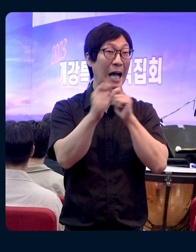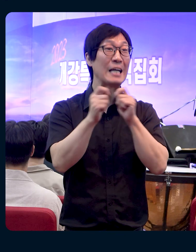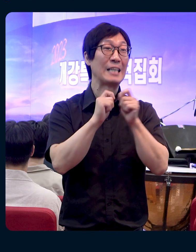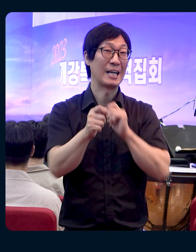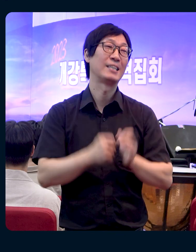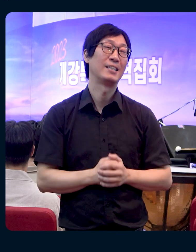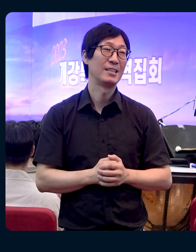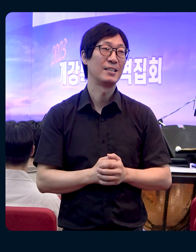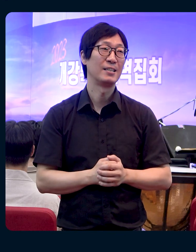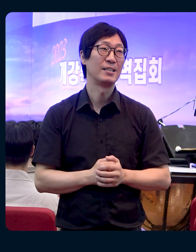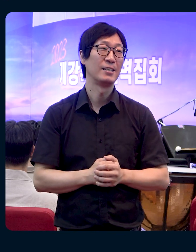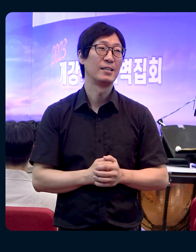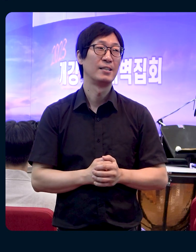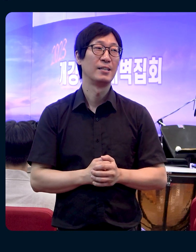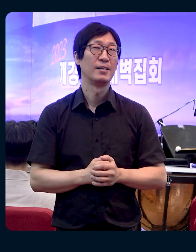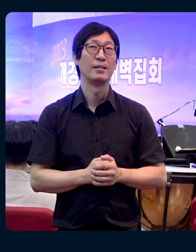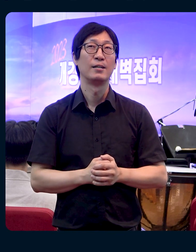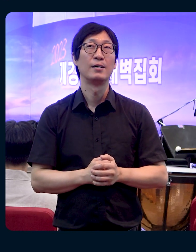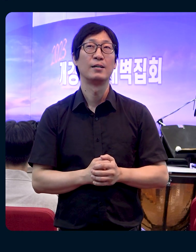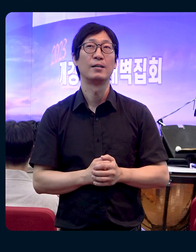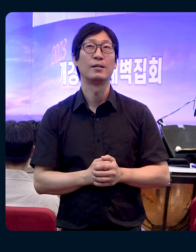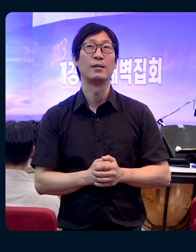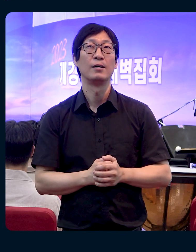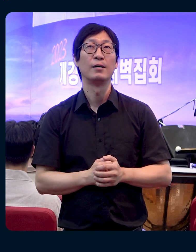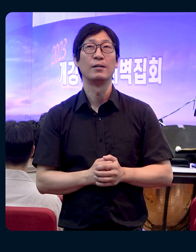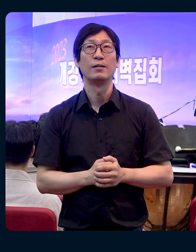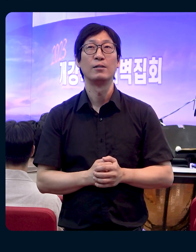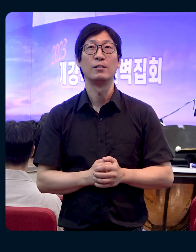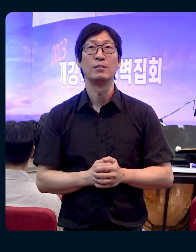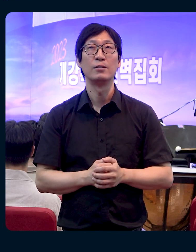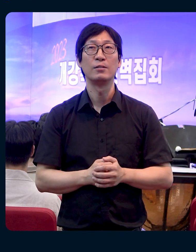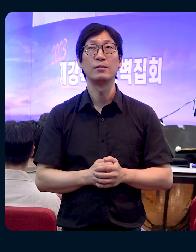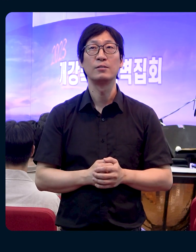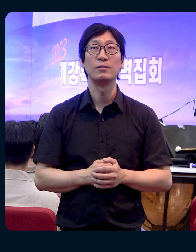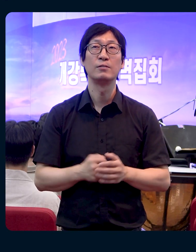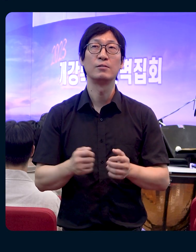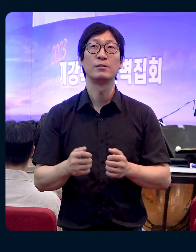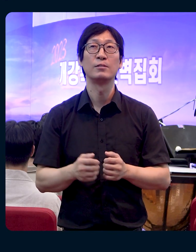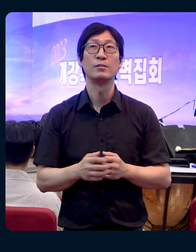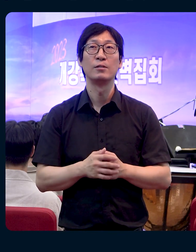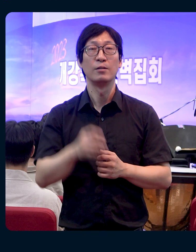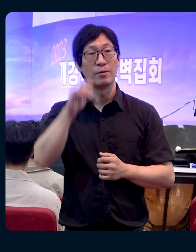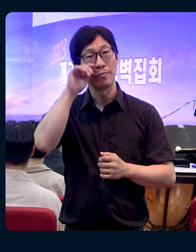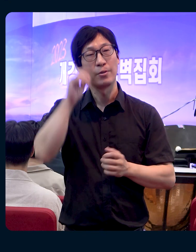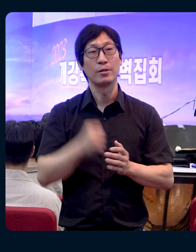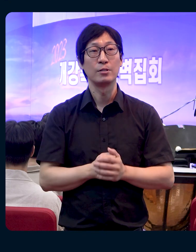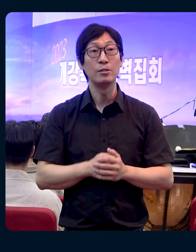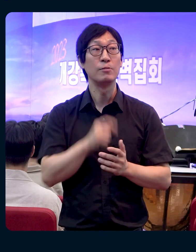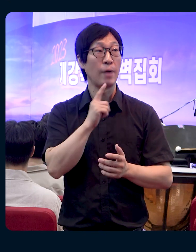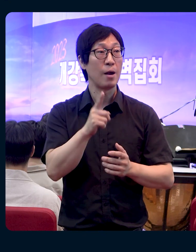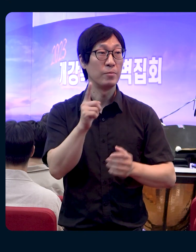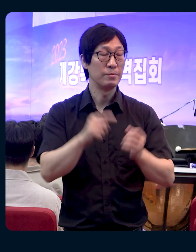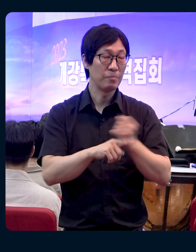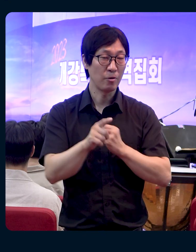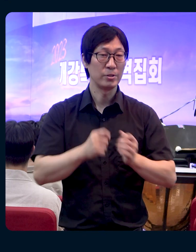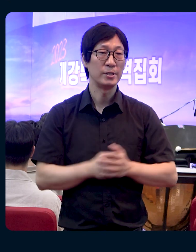말을 거기에 그 말 내세우려면요, 정말 자기 십자가에 못 박고서 내세워야죠.